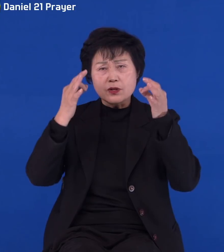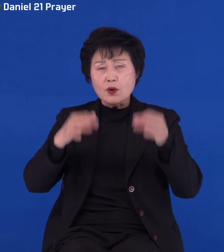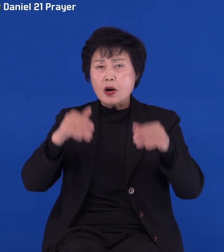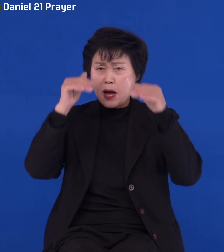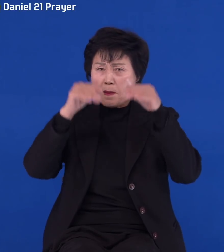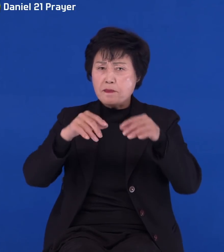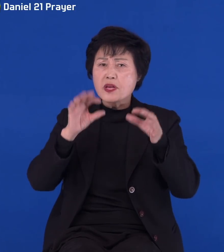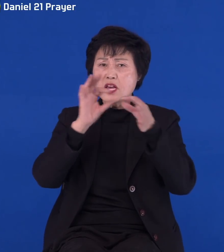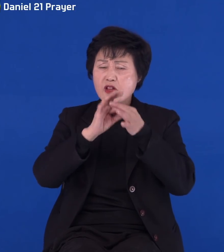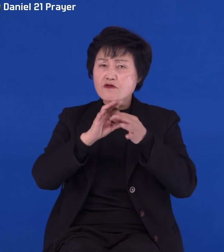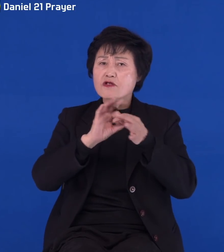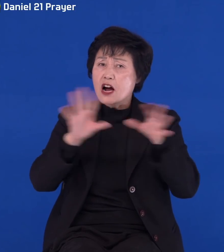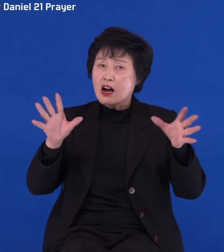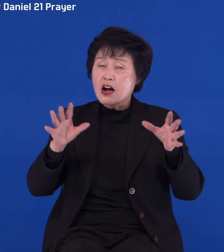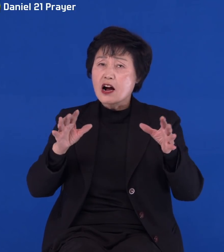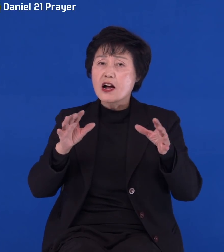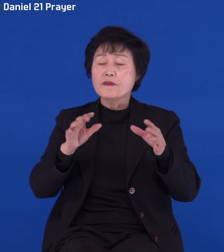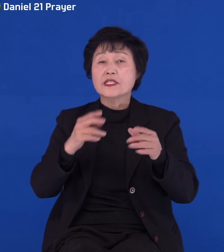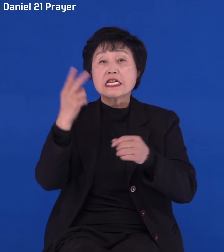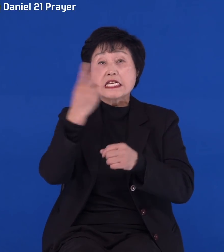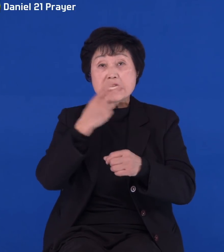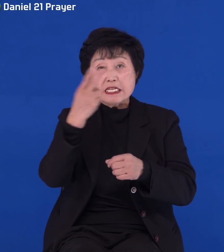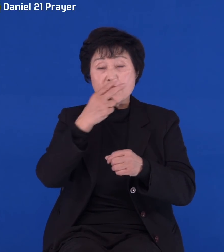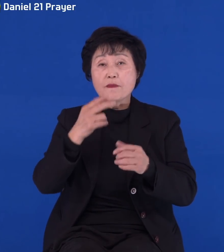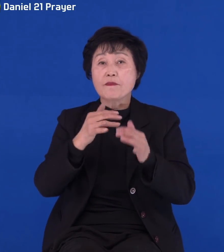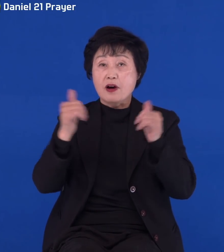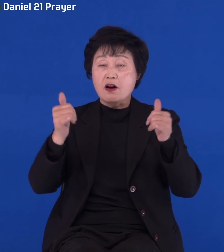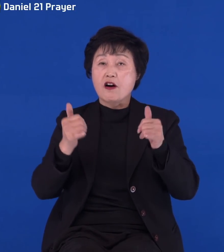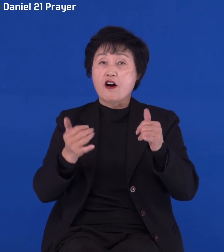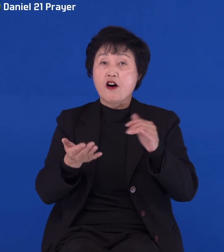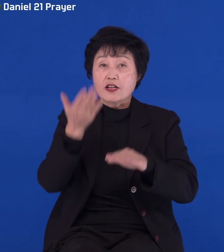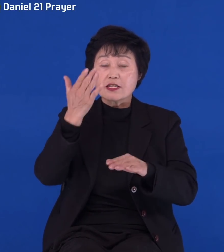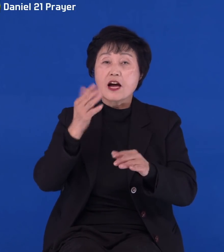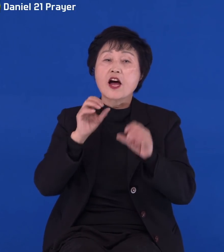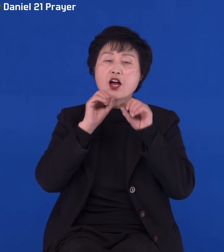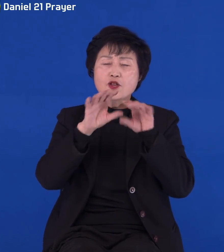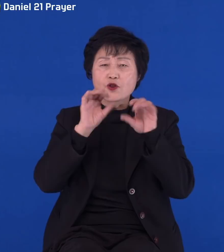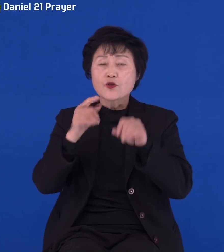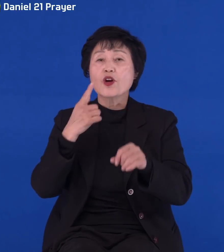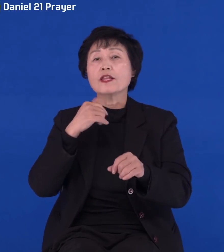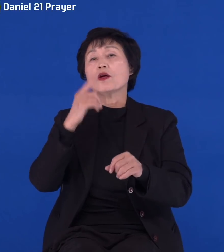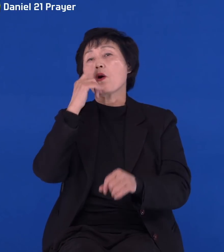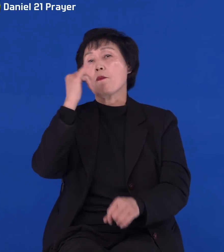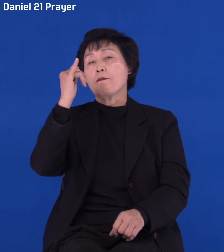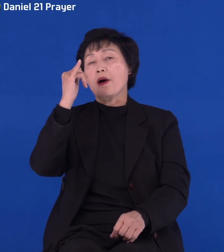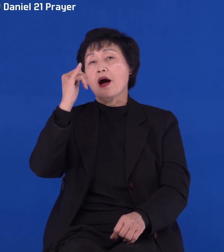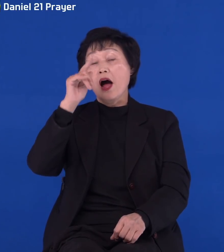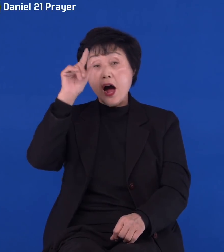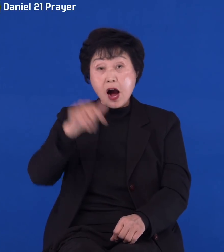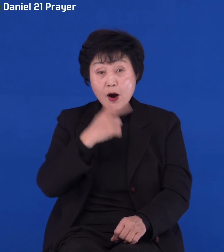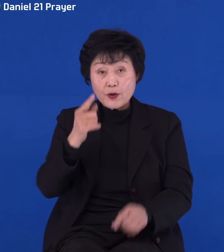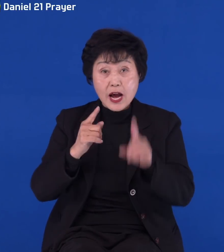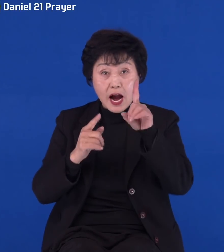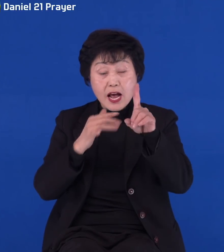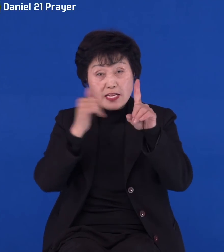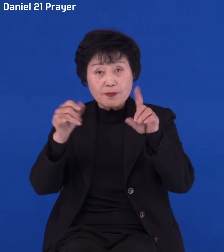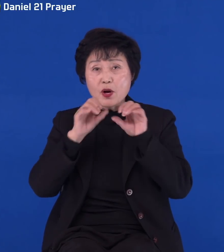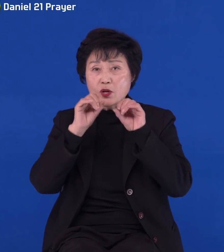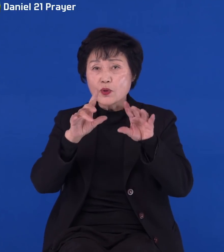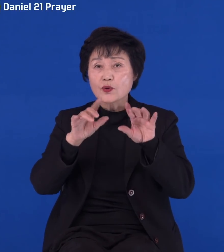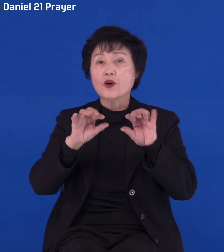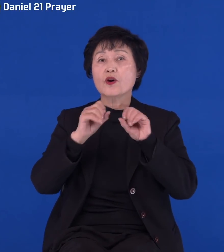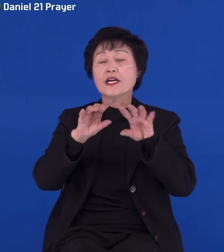땅밖에 기도하며 2,000명 이상에게 전도했던 어머니, 하루에 한 명이라도 전도하지 않으면 전도할 때까지 집에 돌아오지 않으셨던 어머니,